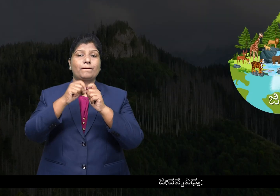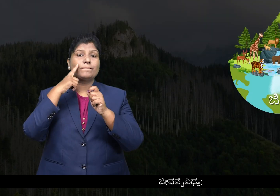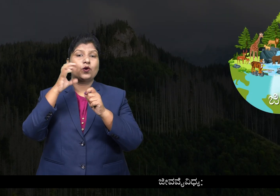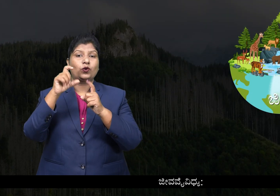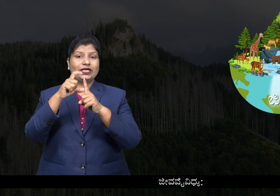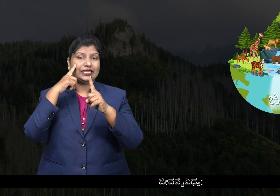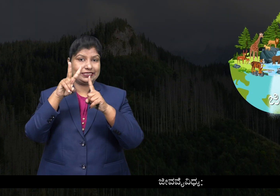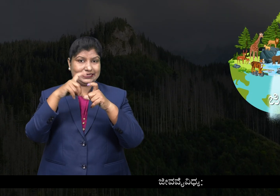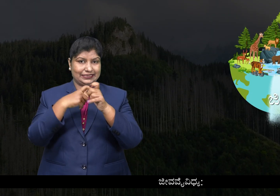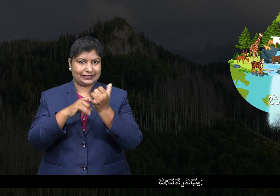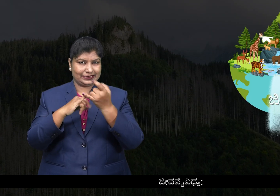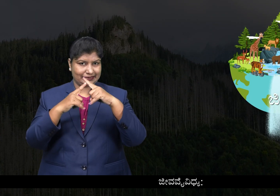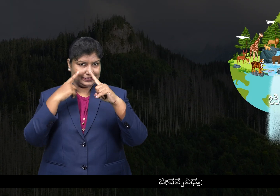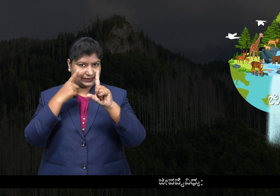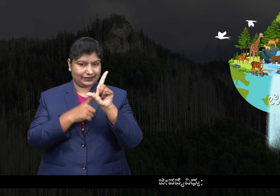ಜೀವವೈವಿಧ್ಯ,